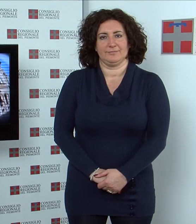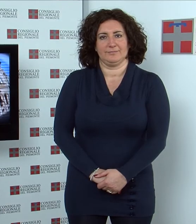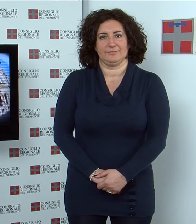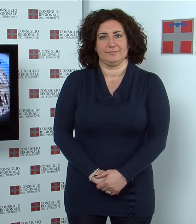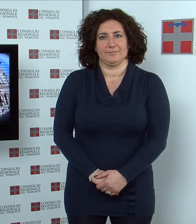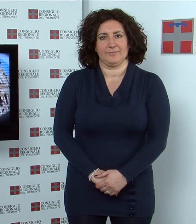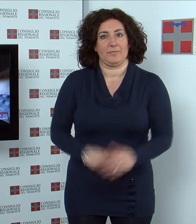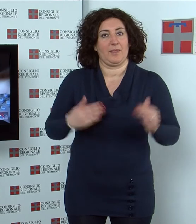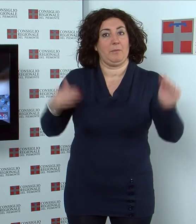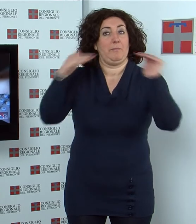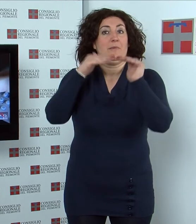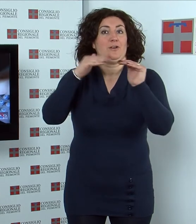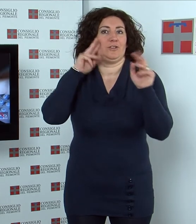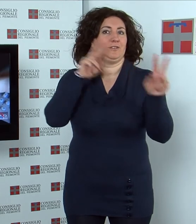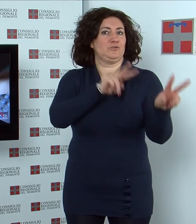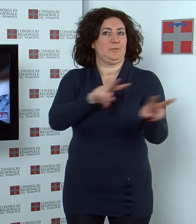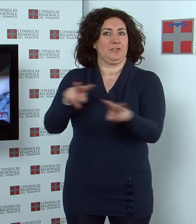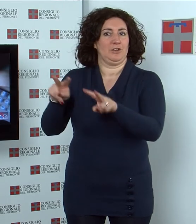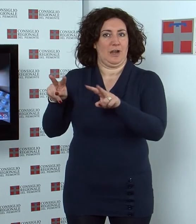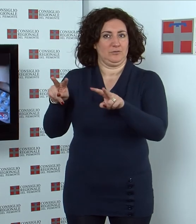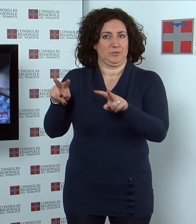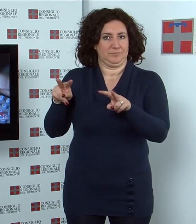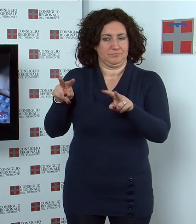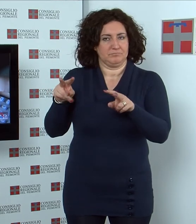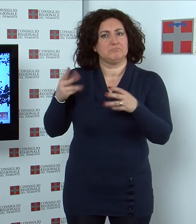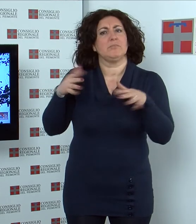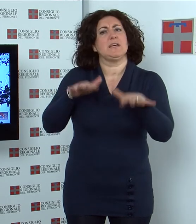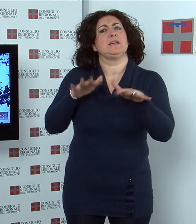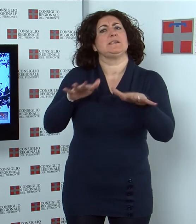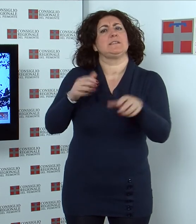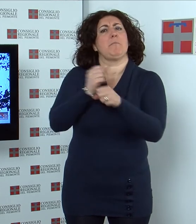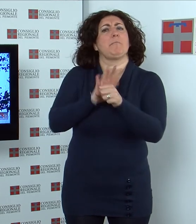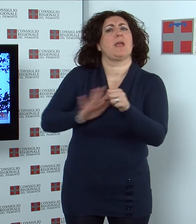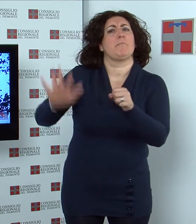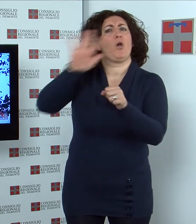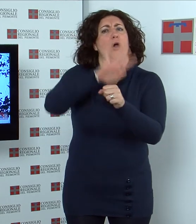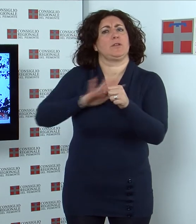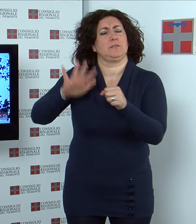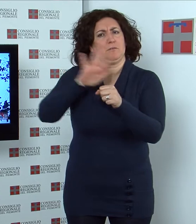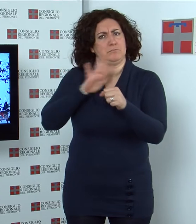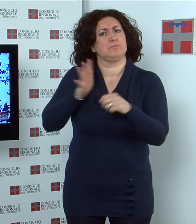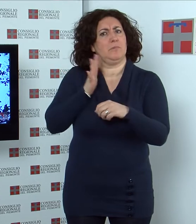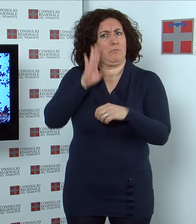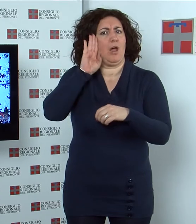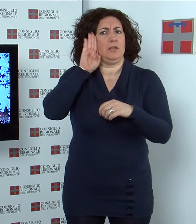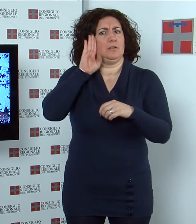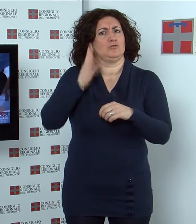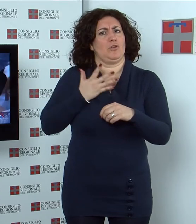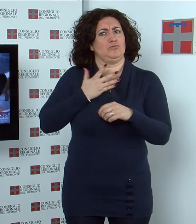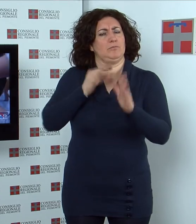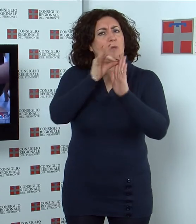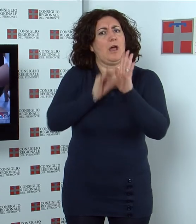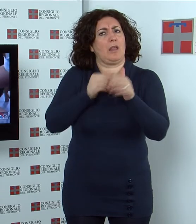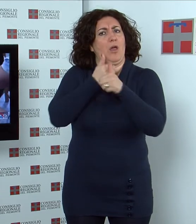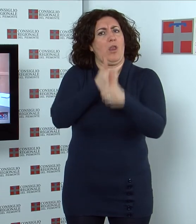Monitoraggio sulla par condicio. Nel complesso, il sistema media locale piemontese si dimostra ancora una volta molto attento alle regole della par condicio